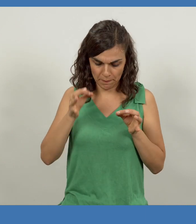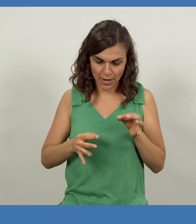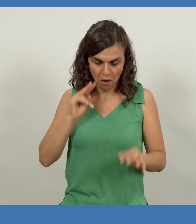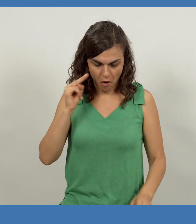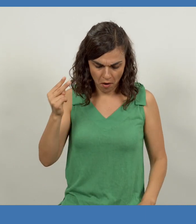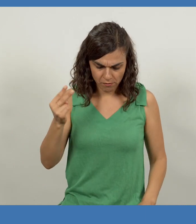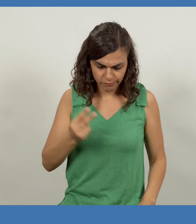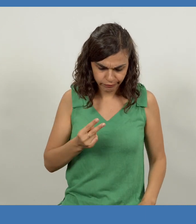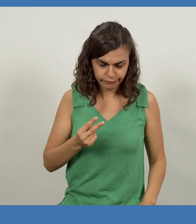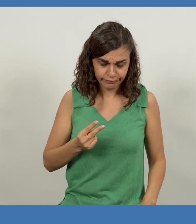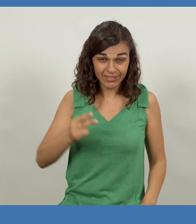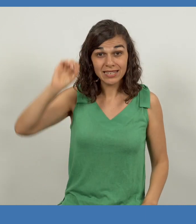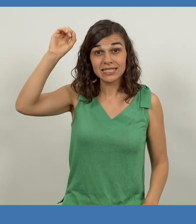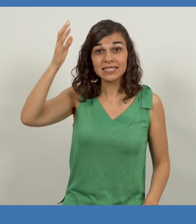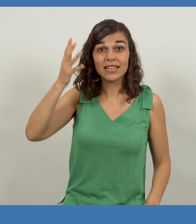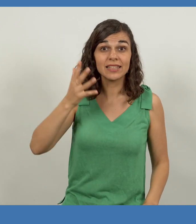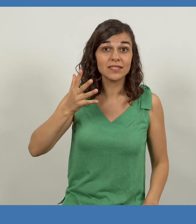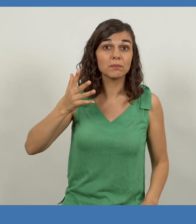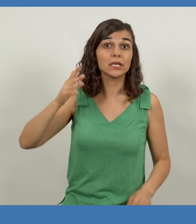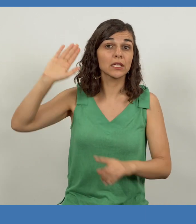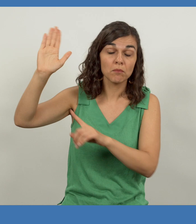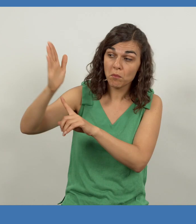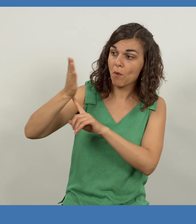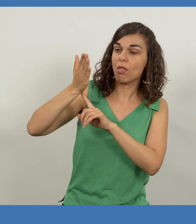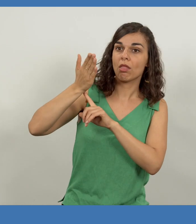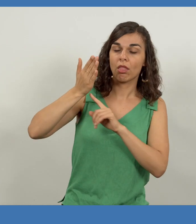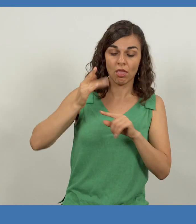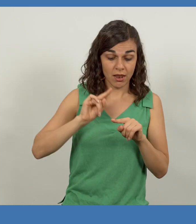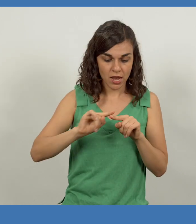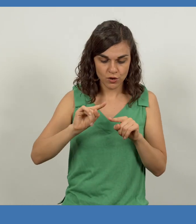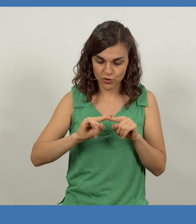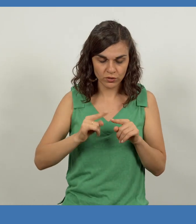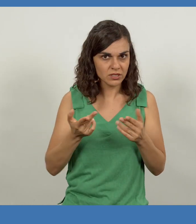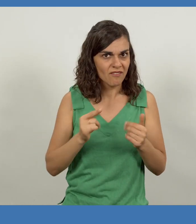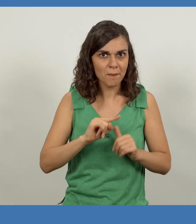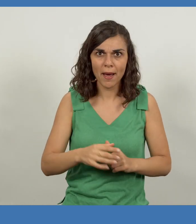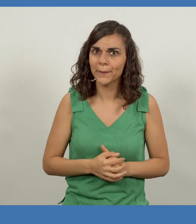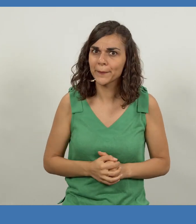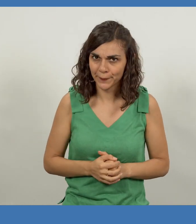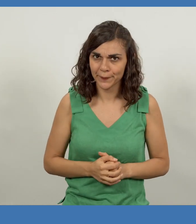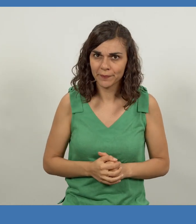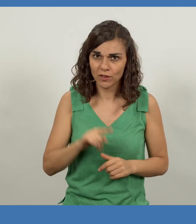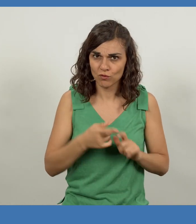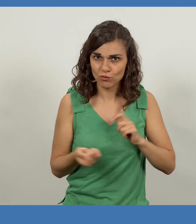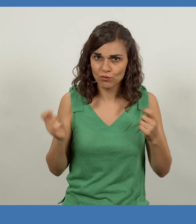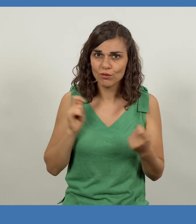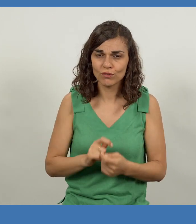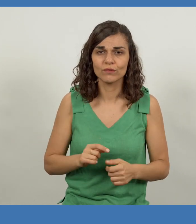en question, où le Saint-Esprit va mettre le doigt sur ce qui doit être réglé dans les domaines de notre vie.